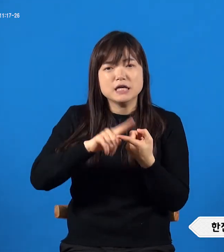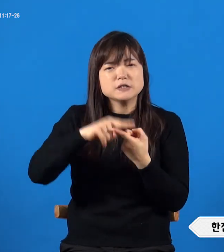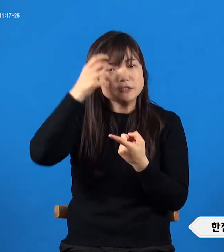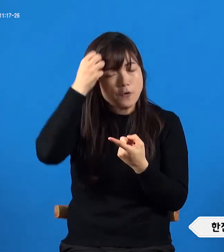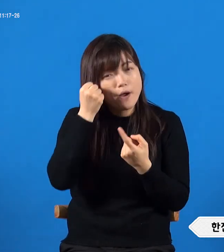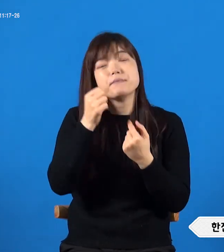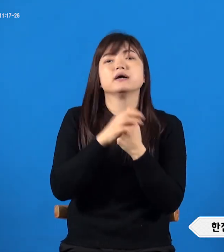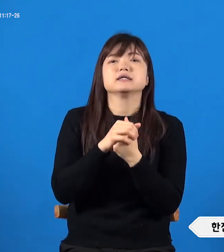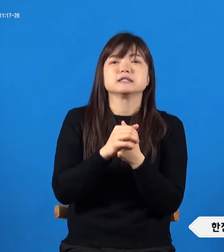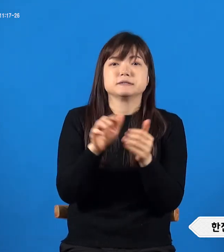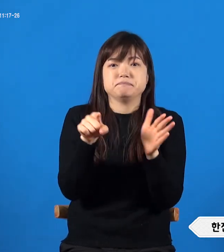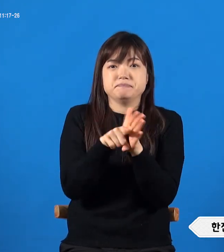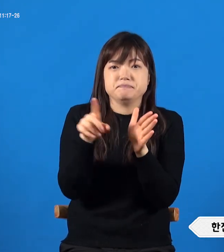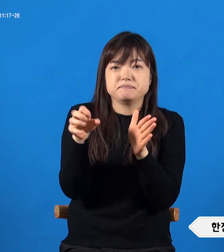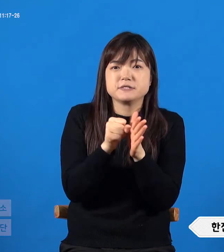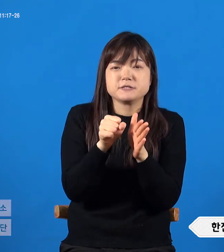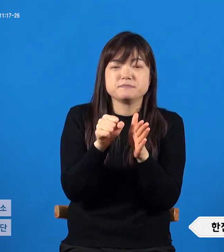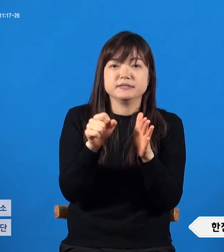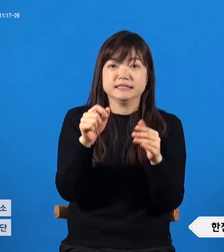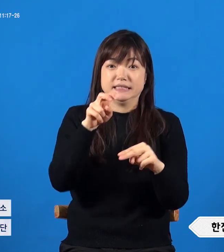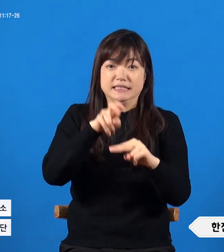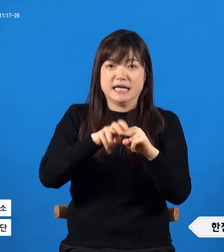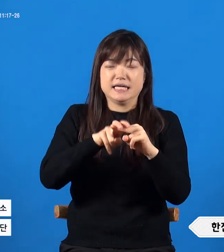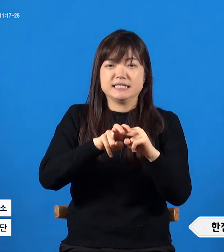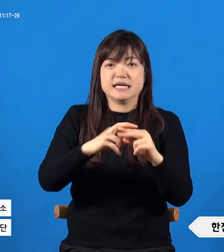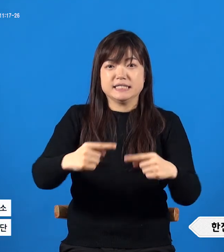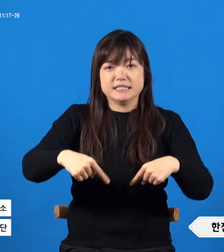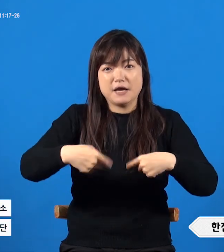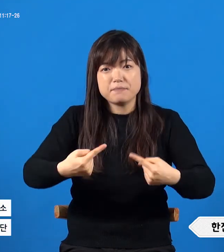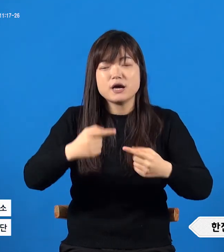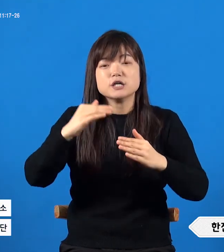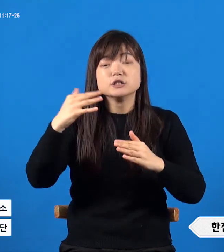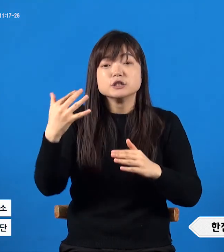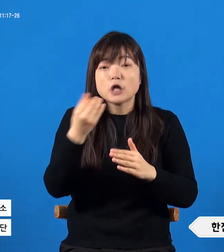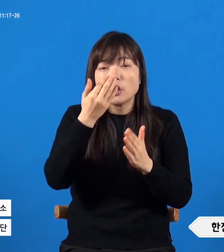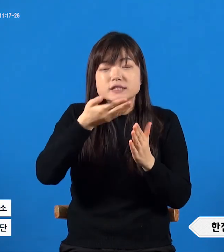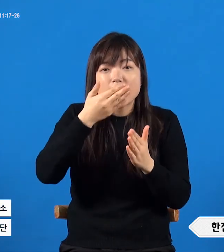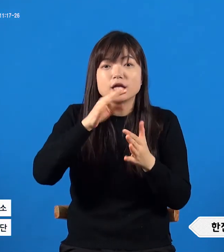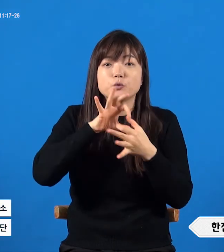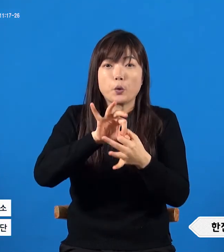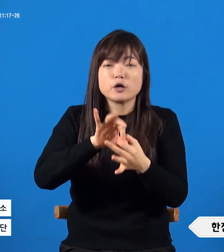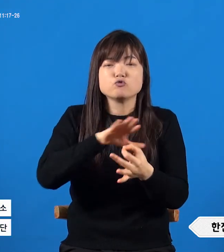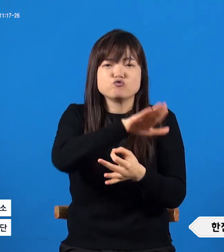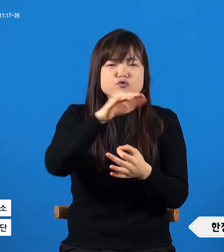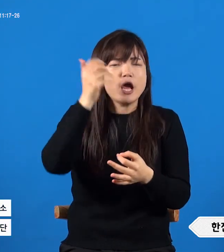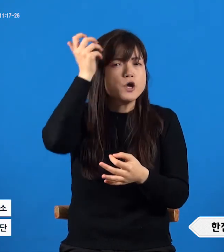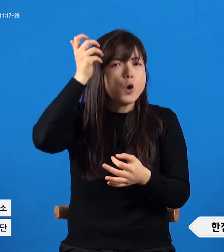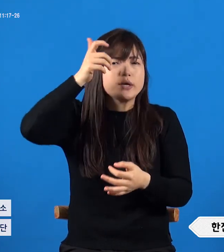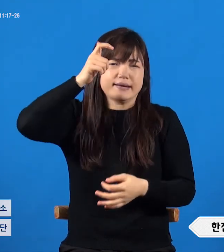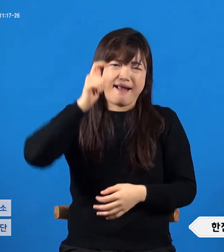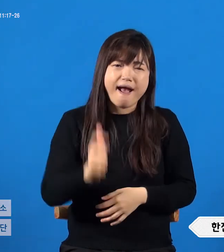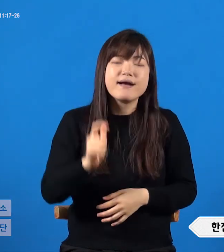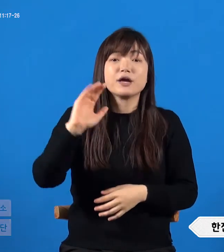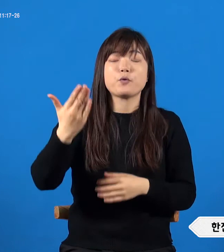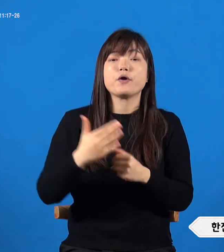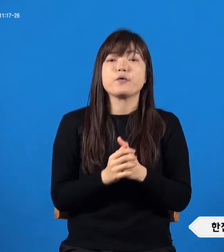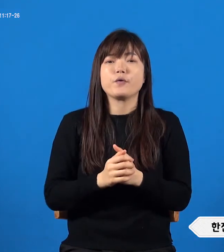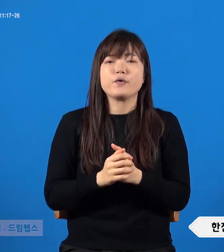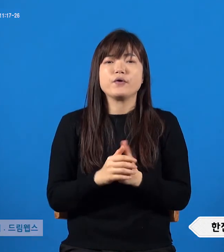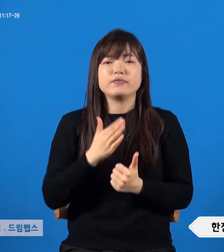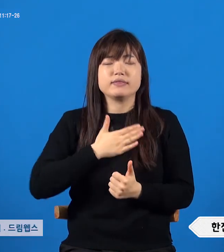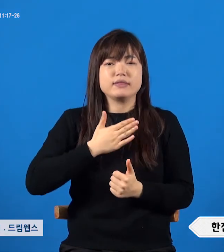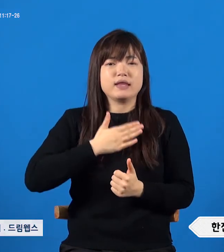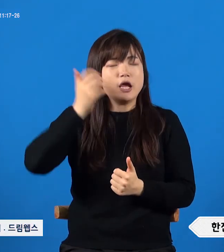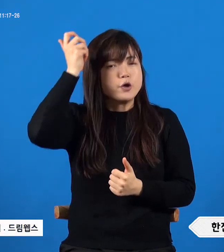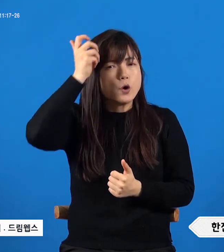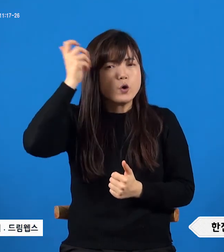기억하면서 여러분 그 믿음으로 이 자리에 참여하시면 성찬을 통해서 내 영이 강건해지고 내